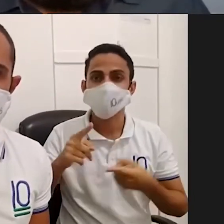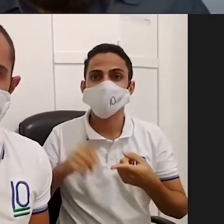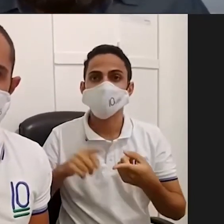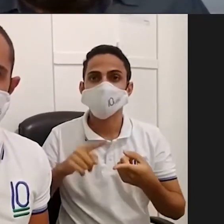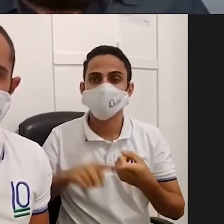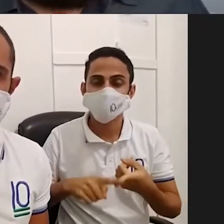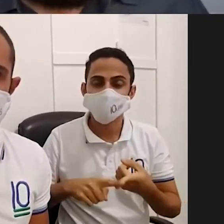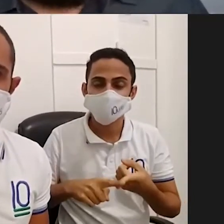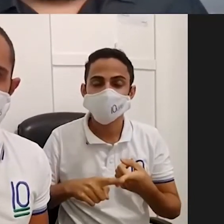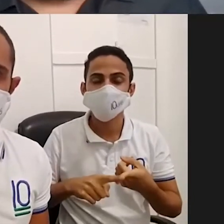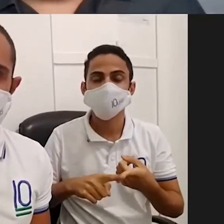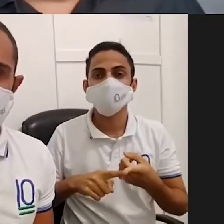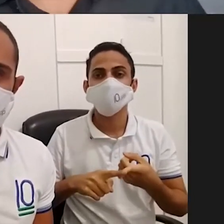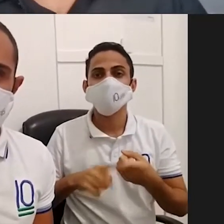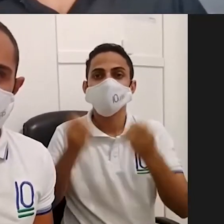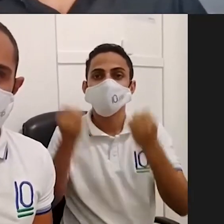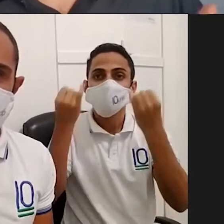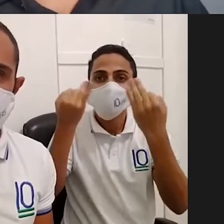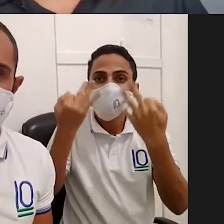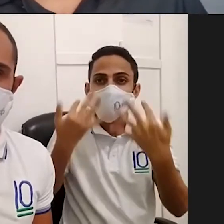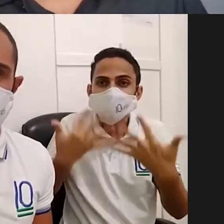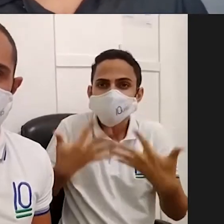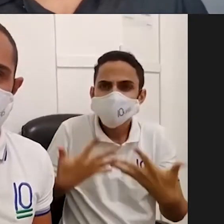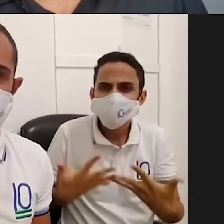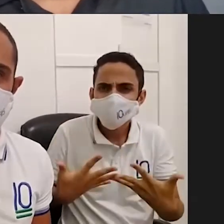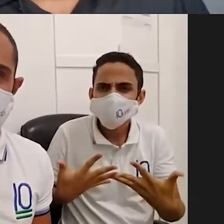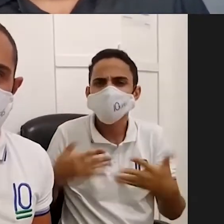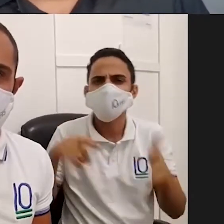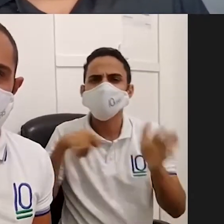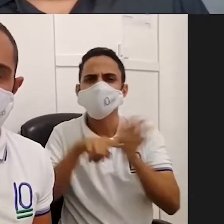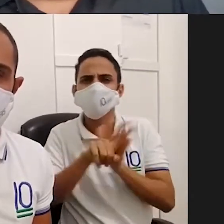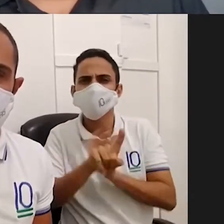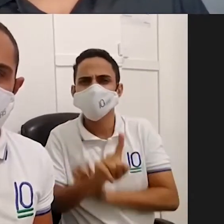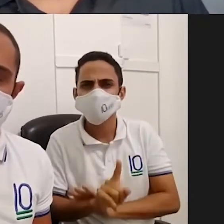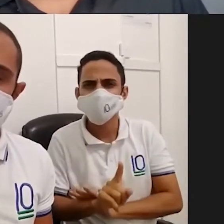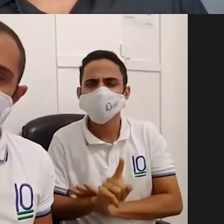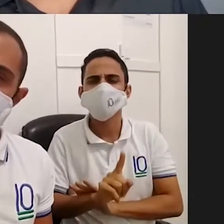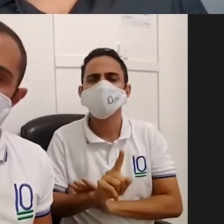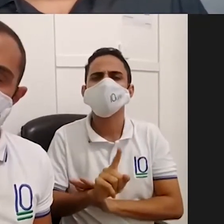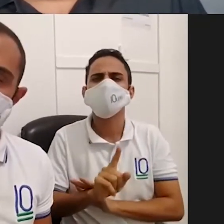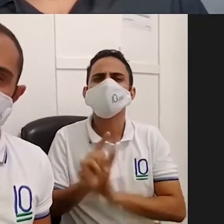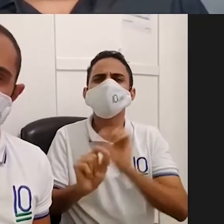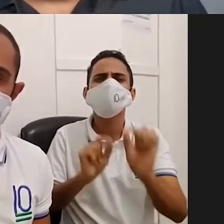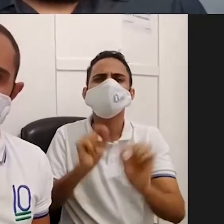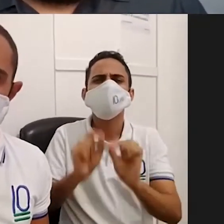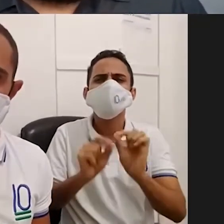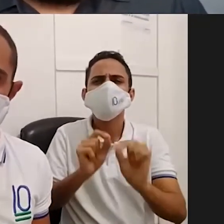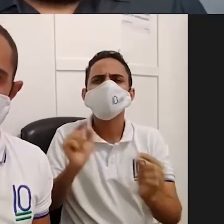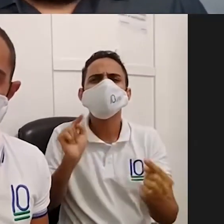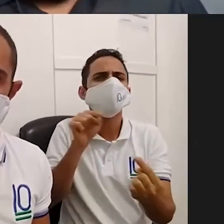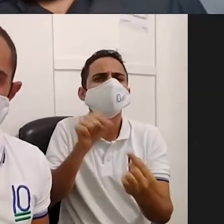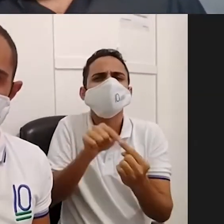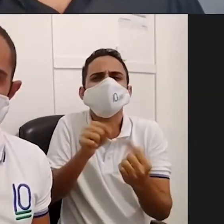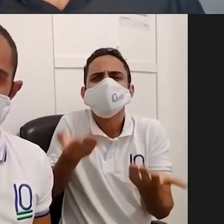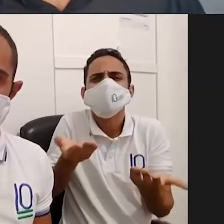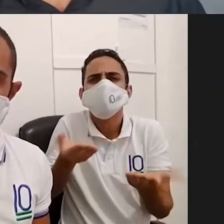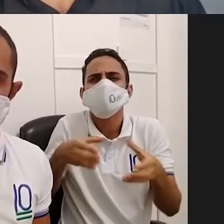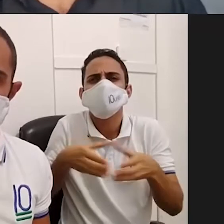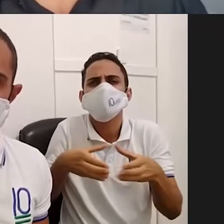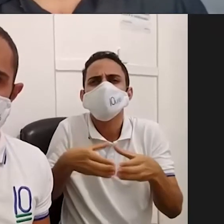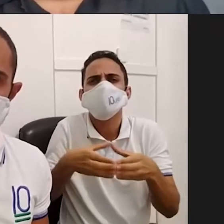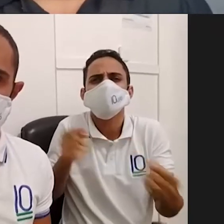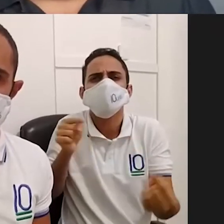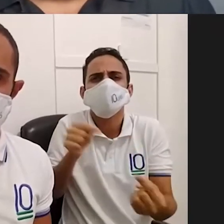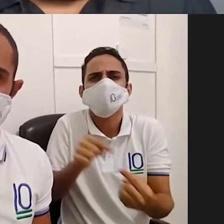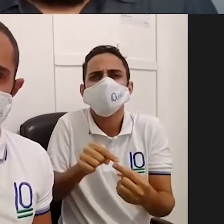são essas, o que é a candidatura coletiva, né? Depois, cada um se apresenta e diz que segmento quer representar. Eu inicio com